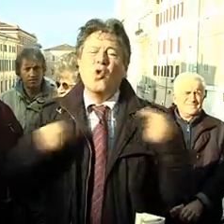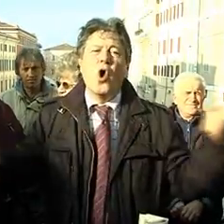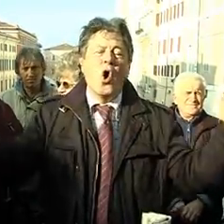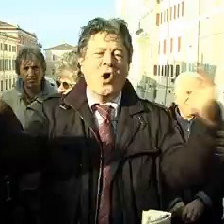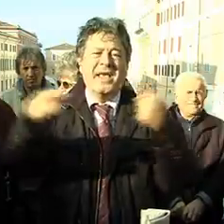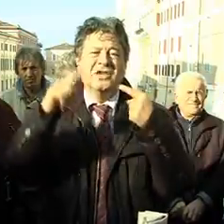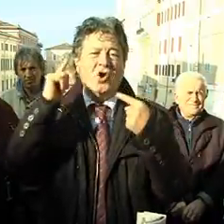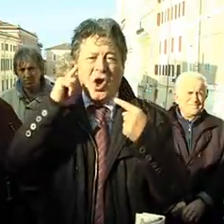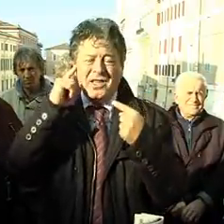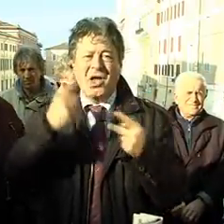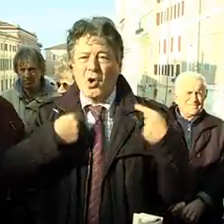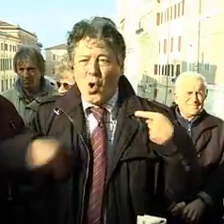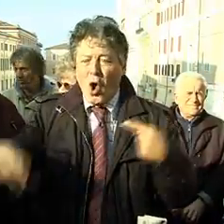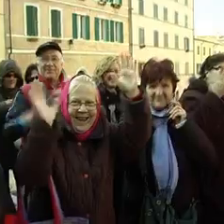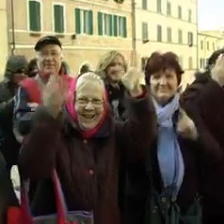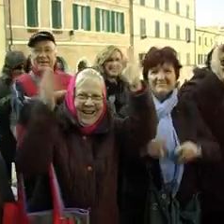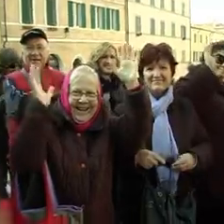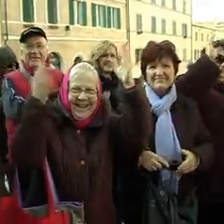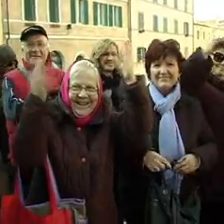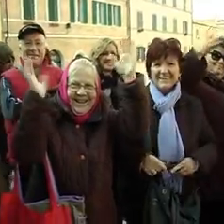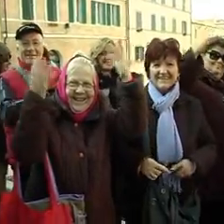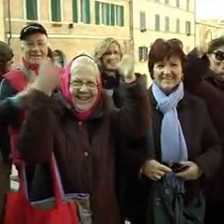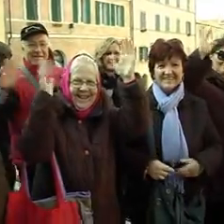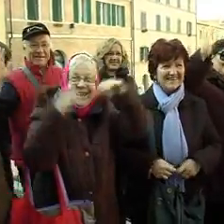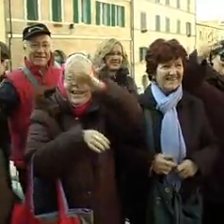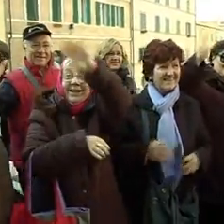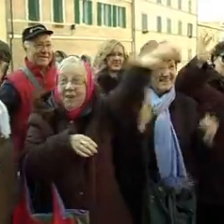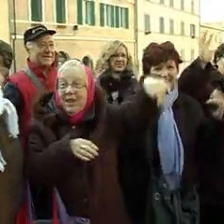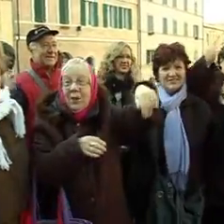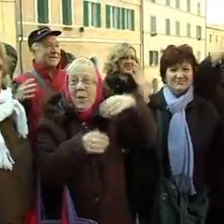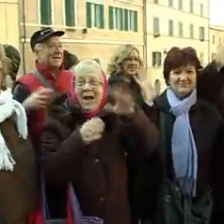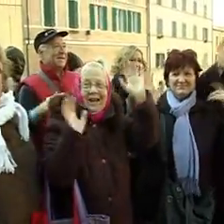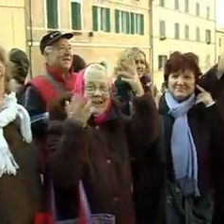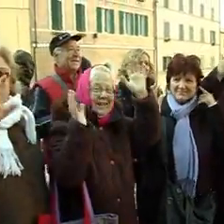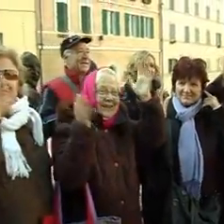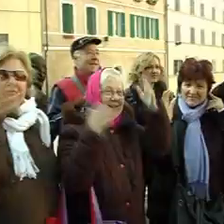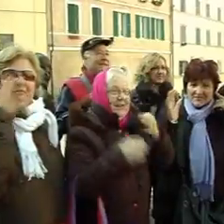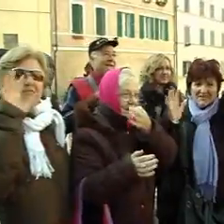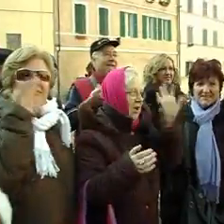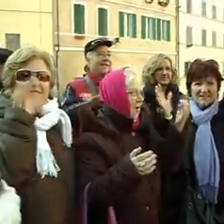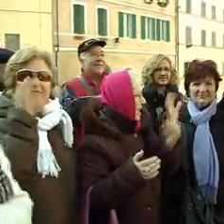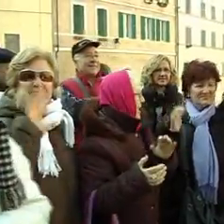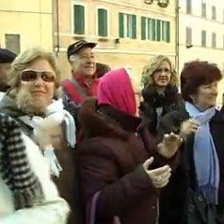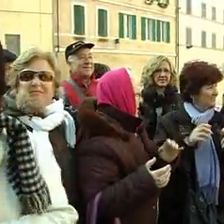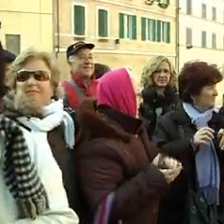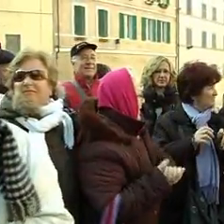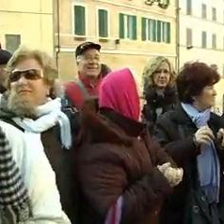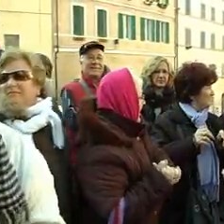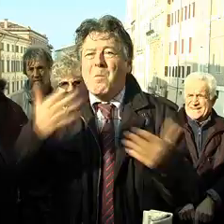che ha annunciato addirittura uno sciopero il giorno di Natale davanti alla Regione Marche, per chiedere più servizi a favore dei disabili.